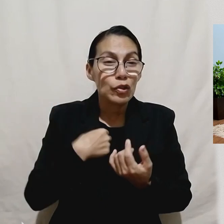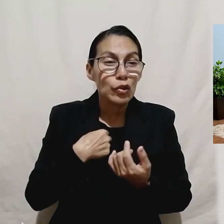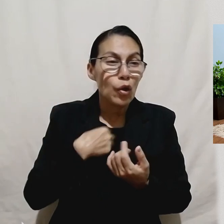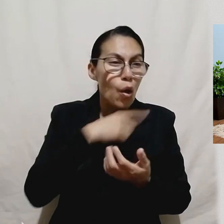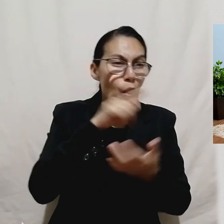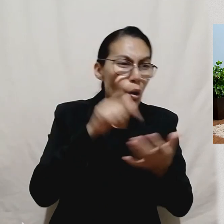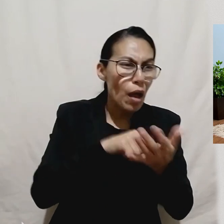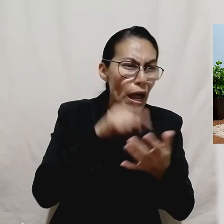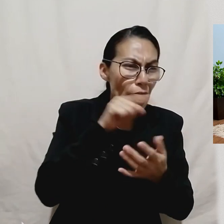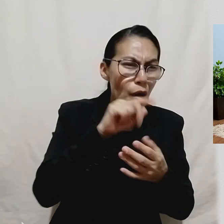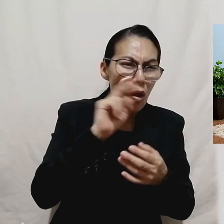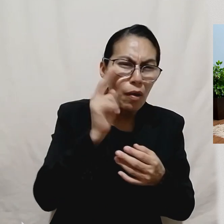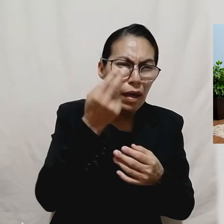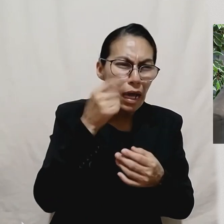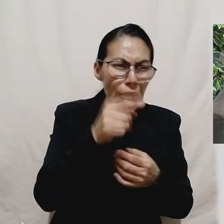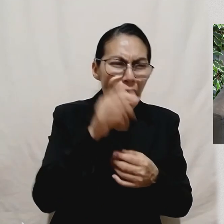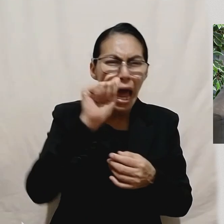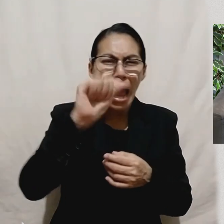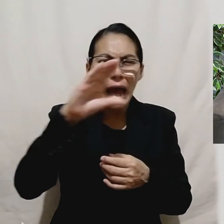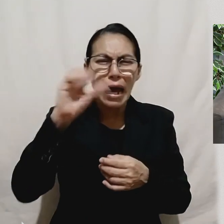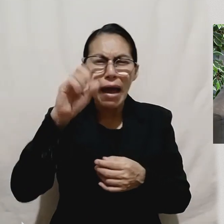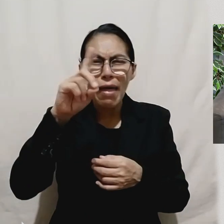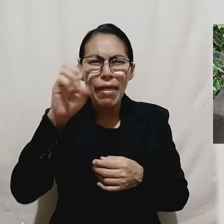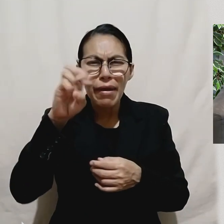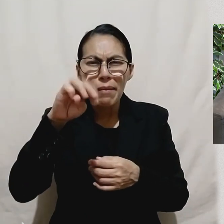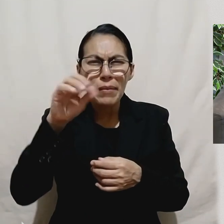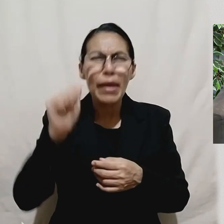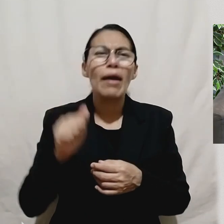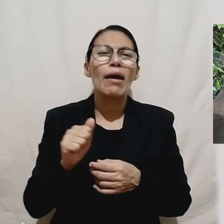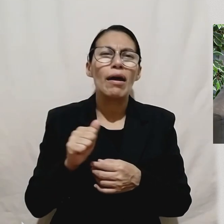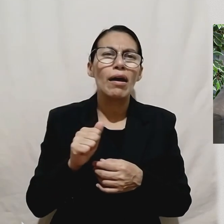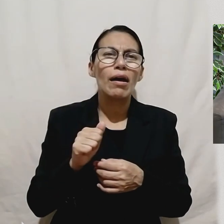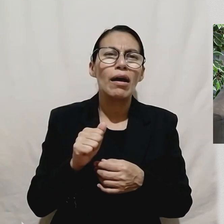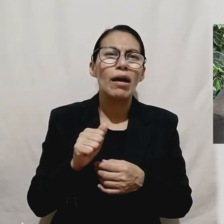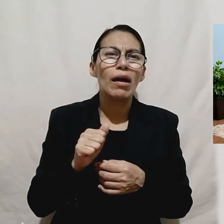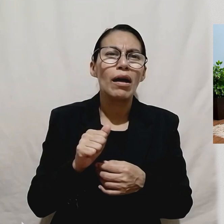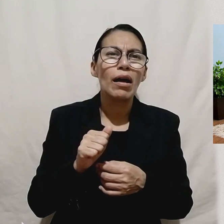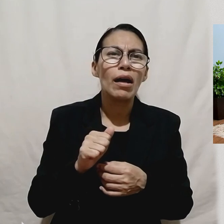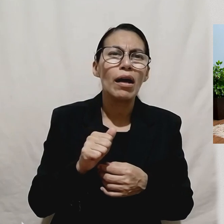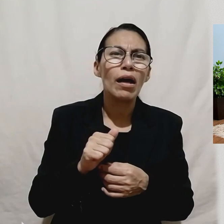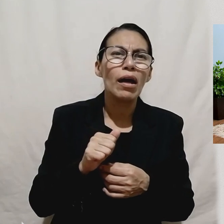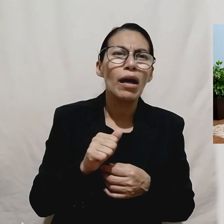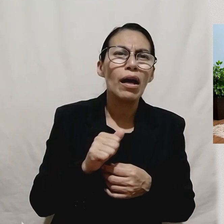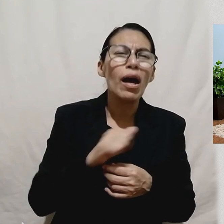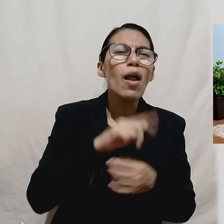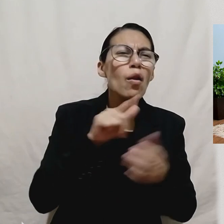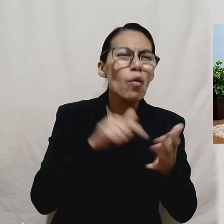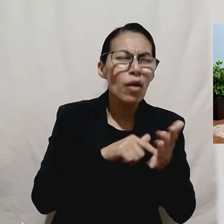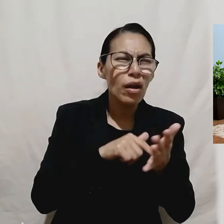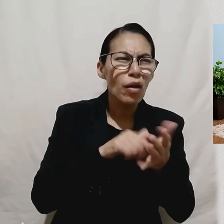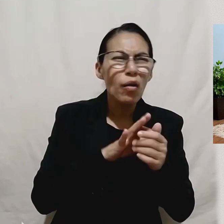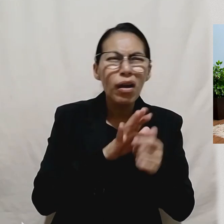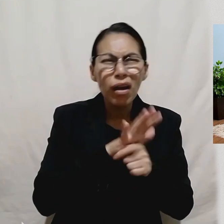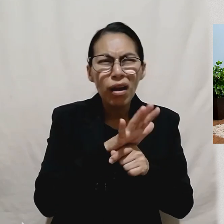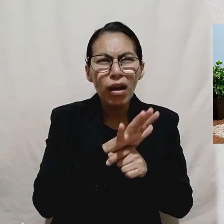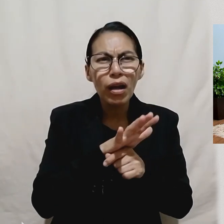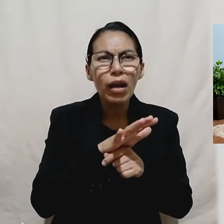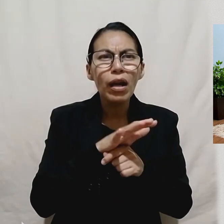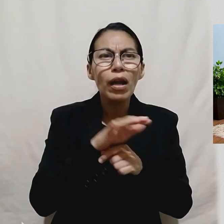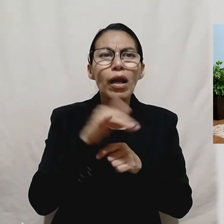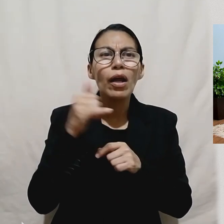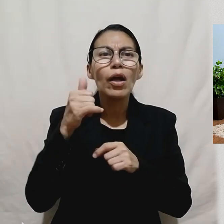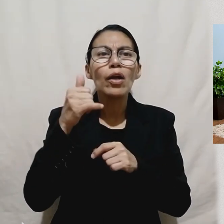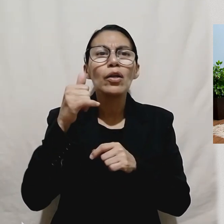academia muy bonita que está en medio de la naturaleza y sí En qué lugar está Perdón En qué lugar está